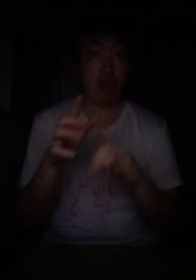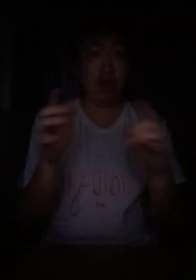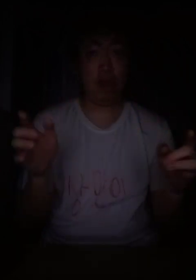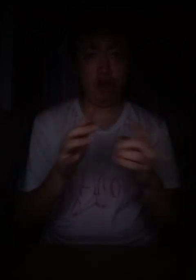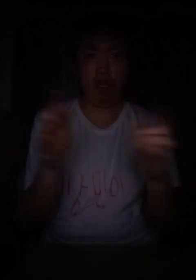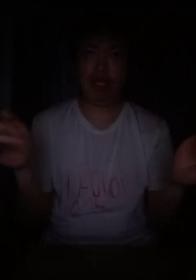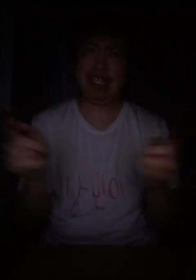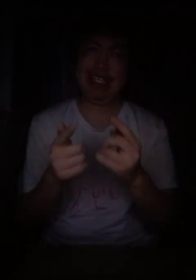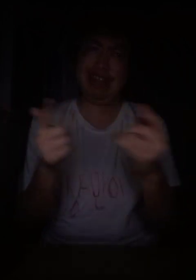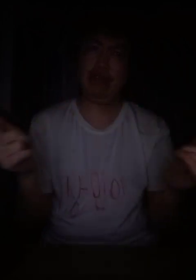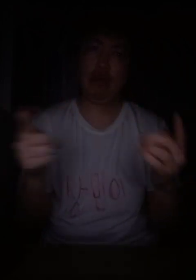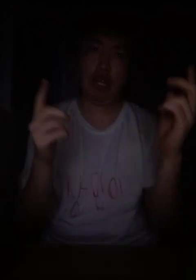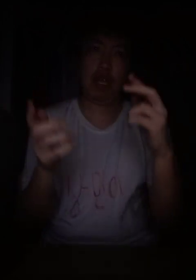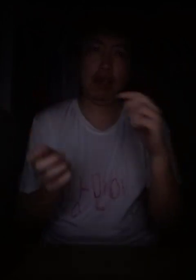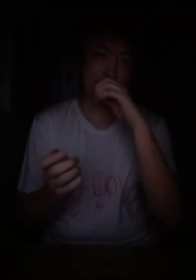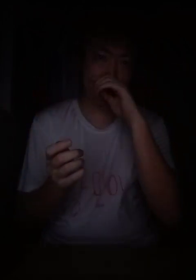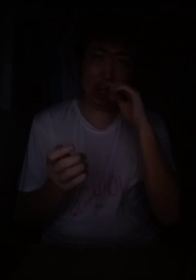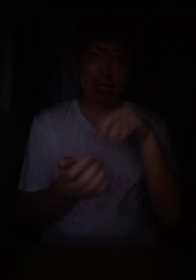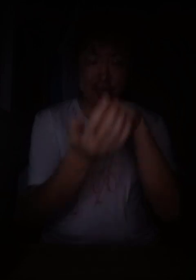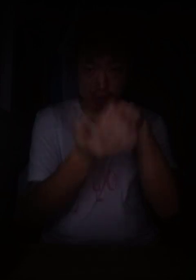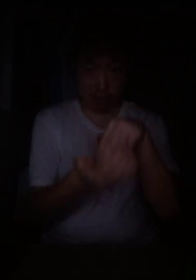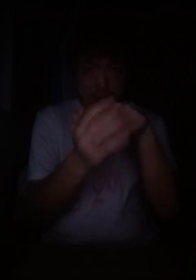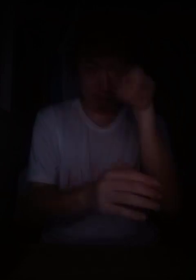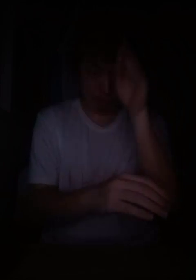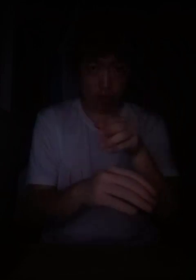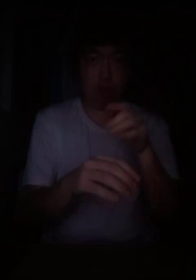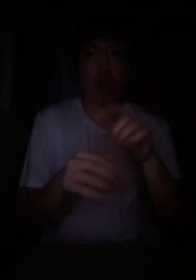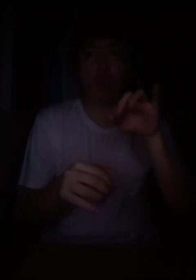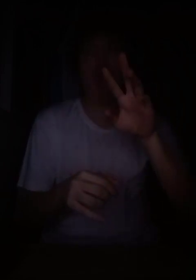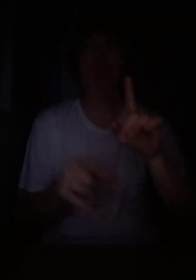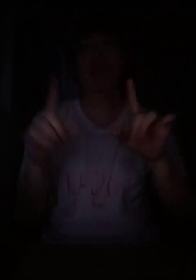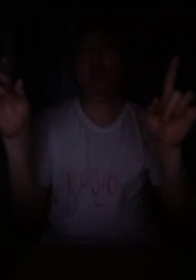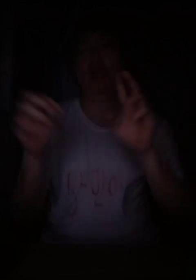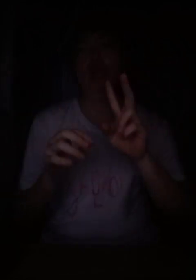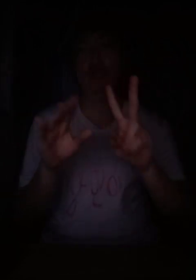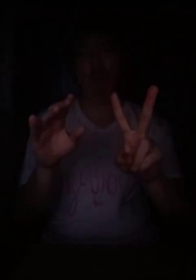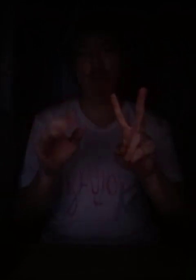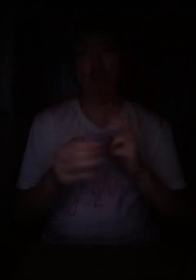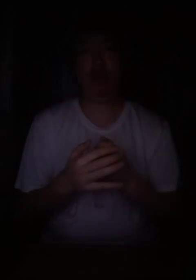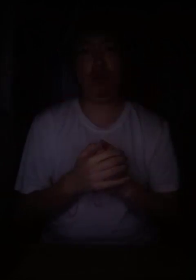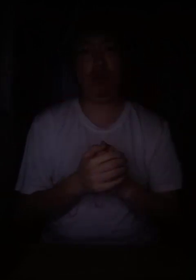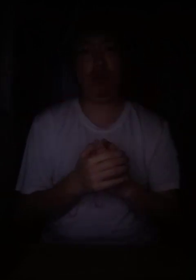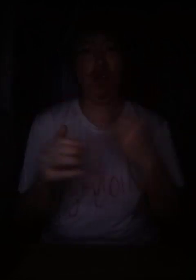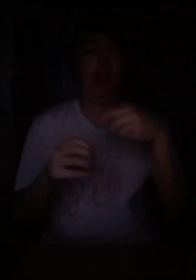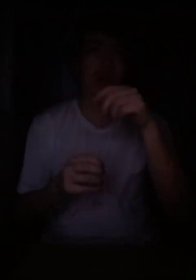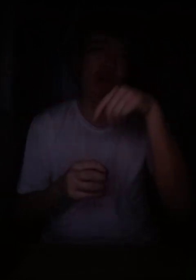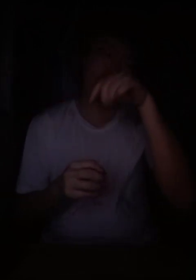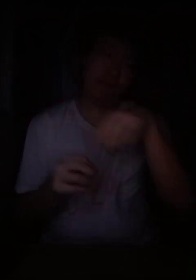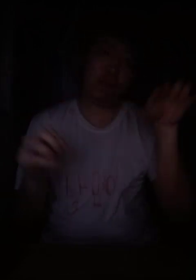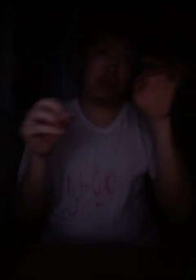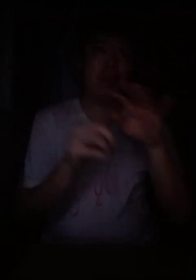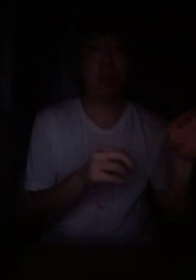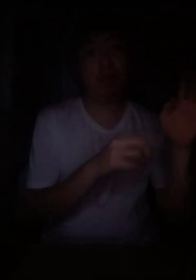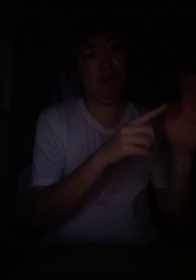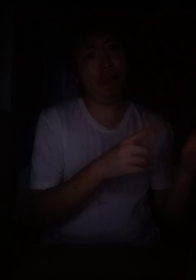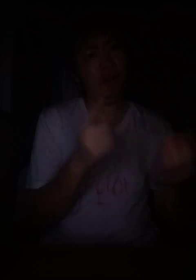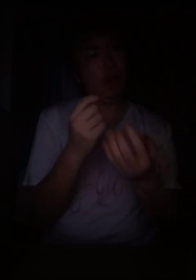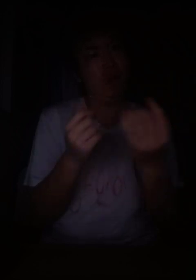국립해양문화재연구소 유물전시관에 승강기가 멈춰선 것은 오늘 낮 12시쯤 30분 넘게 갇혀있던 9살 조모군 등